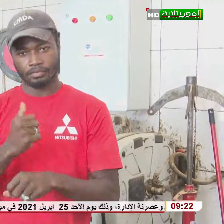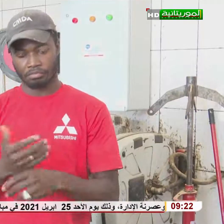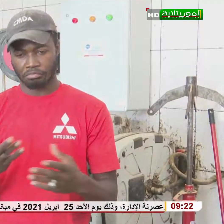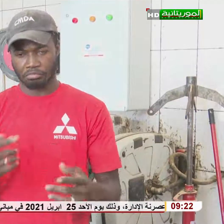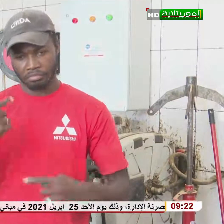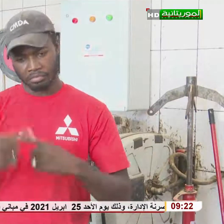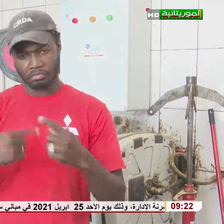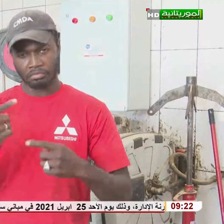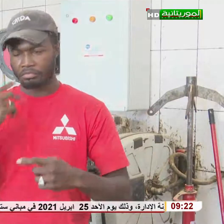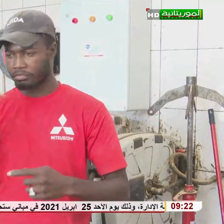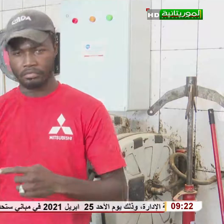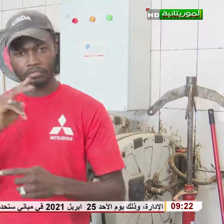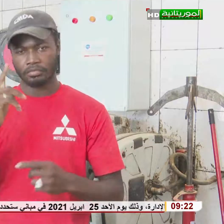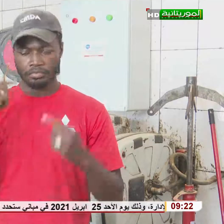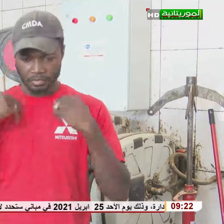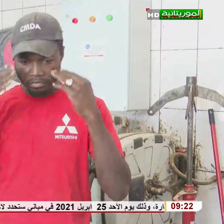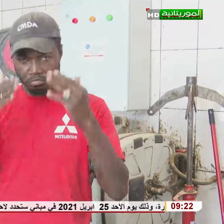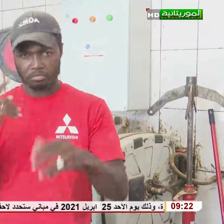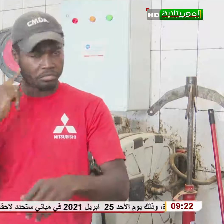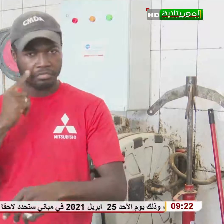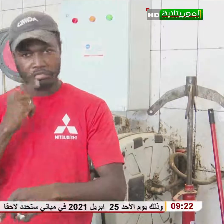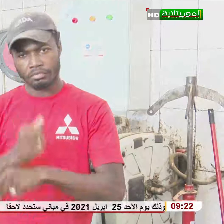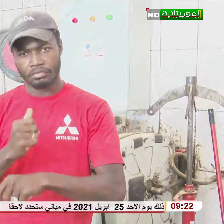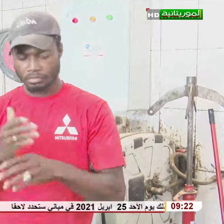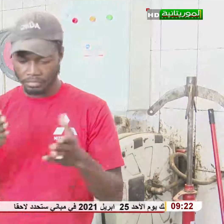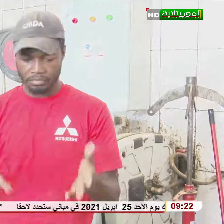كونت أسرة مجهوداتي ذاتية